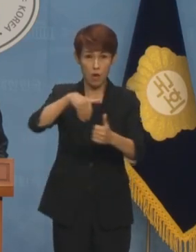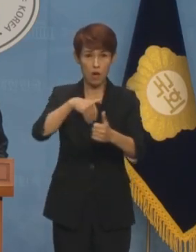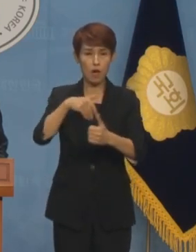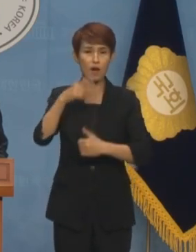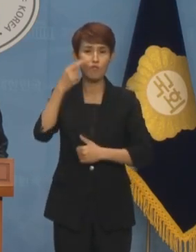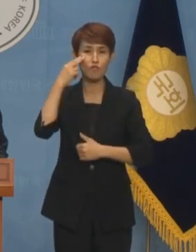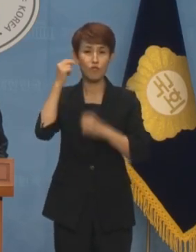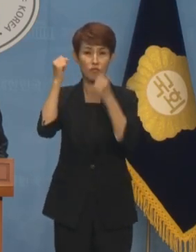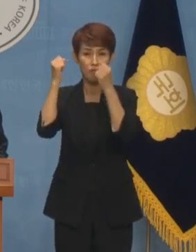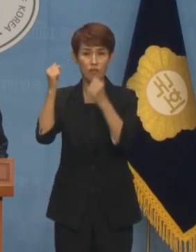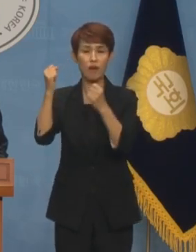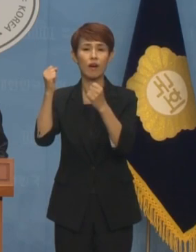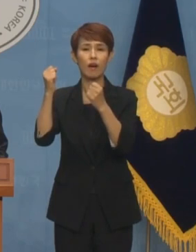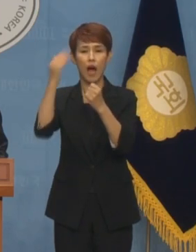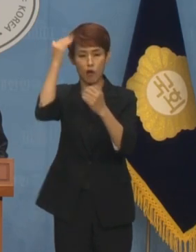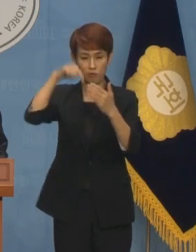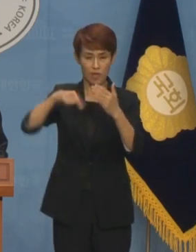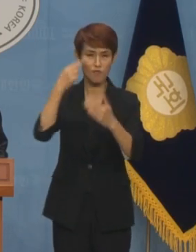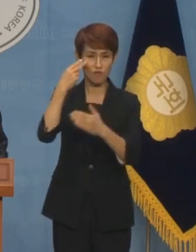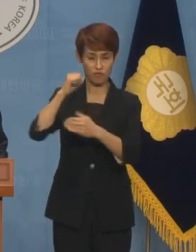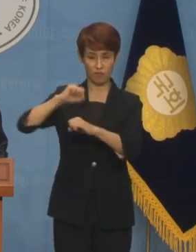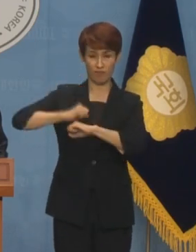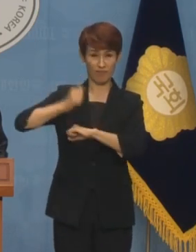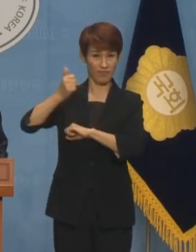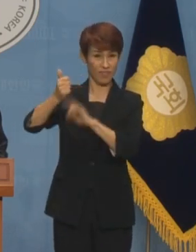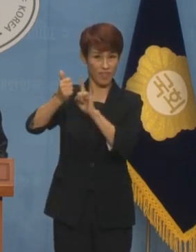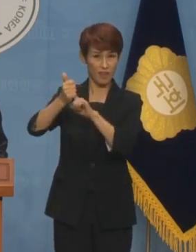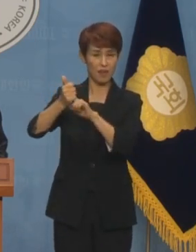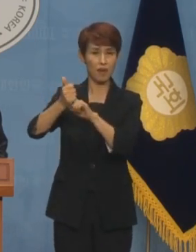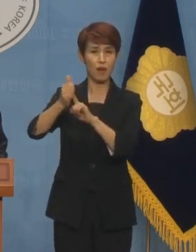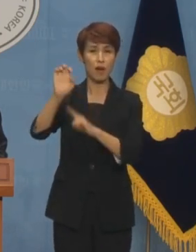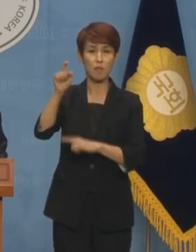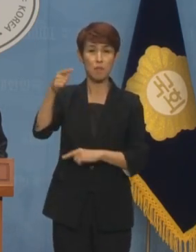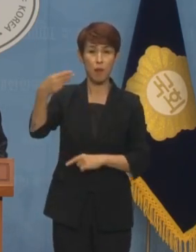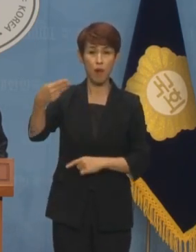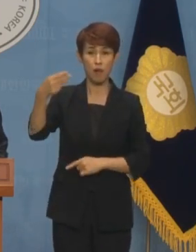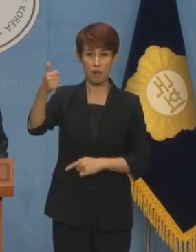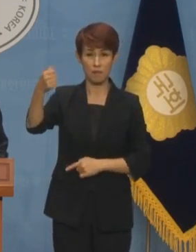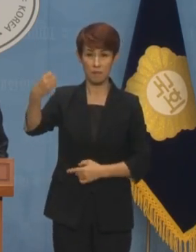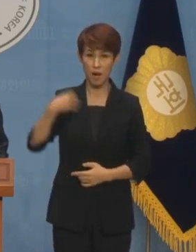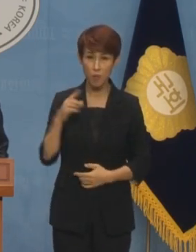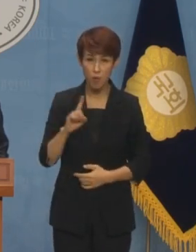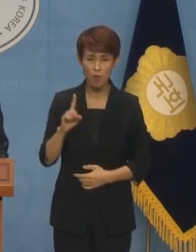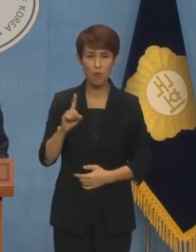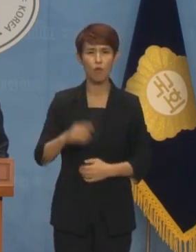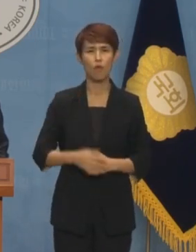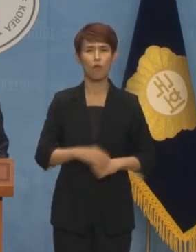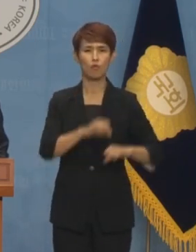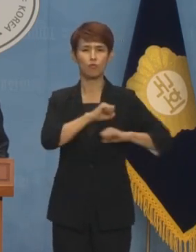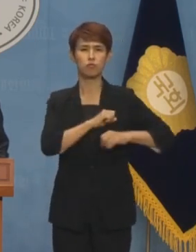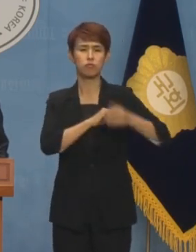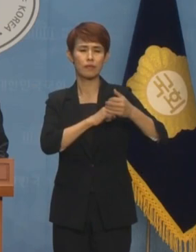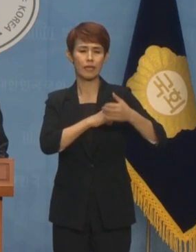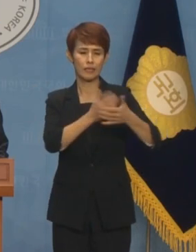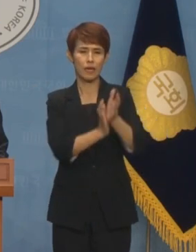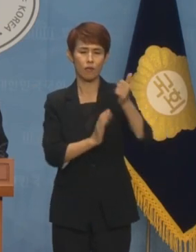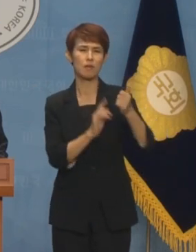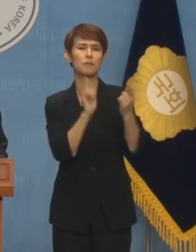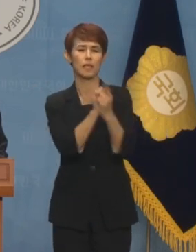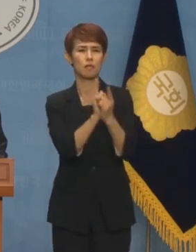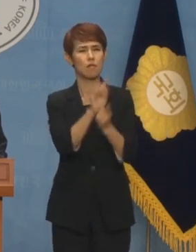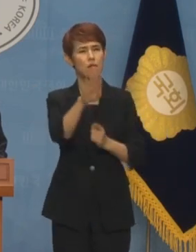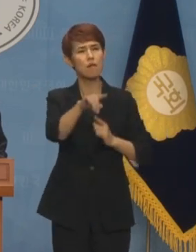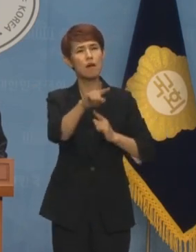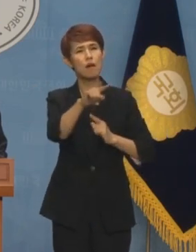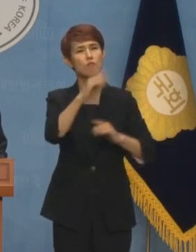주한미군 사령관이자 유엔 사령관인 폴 러케메라 장군은 국방장관을 만나 확성기